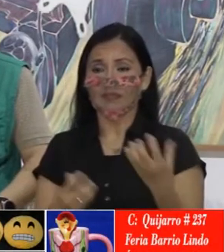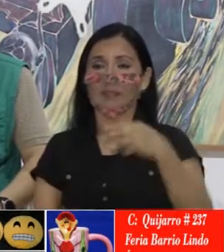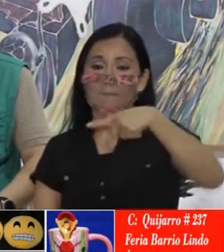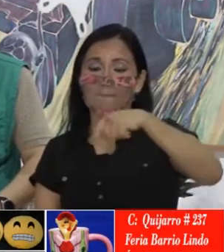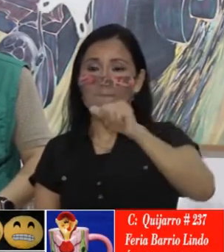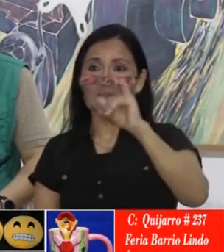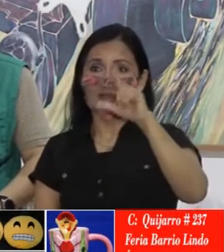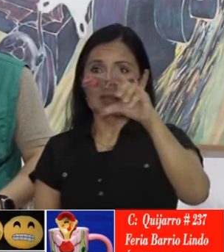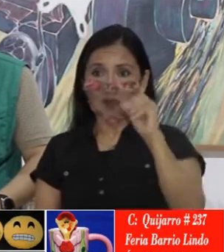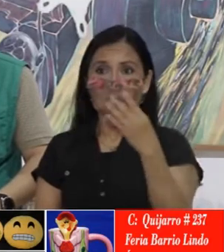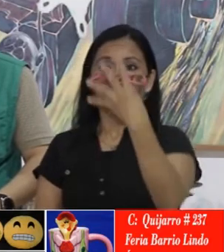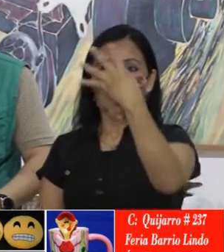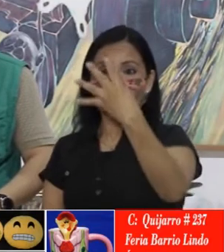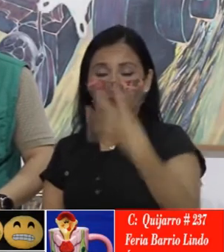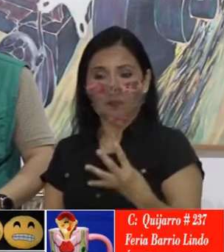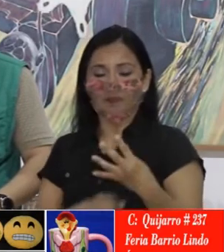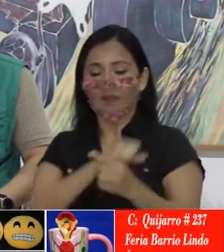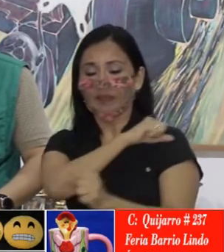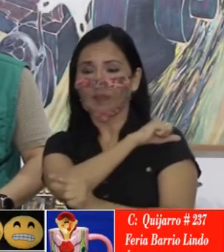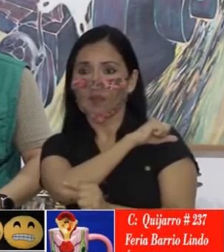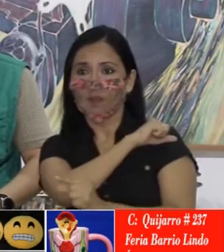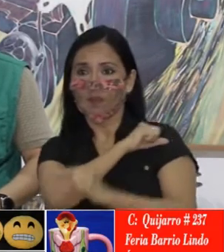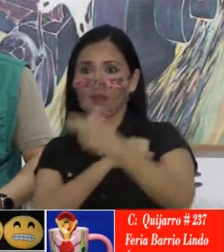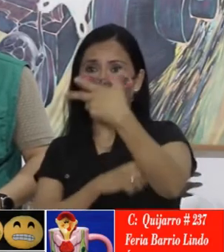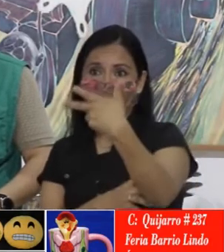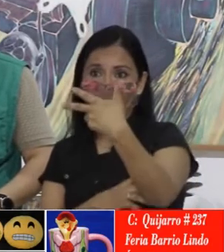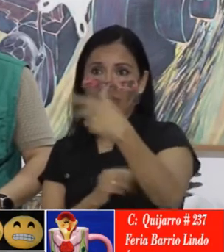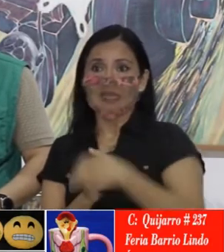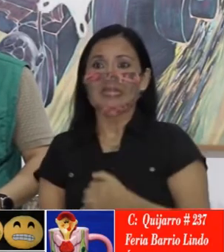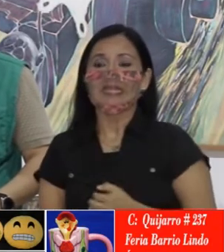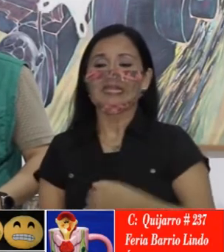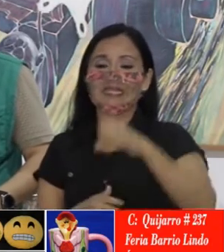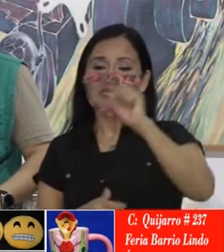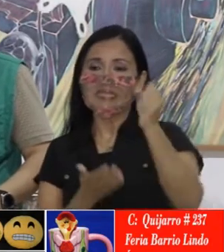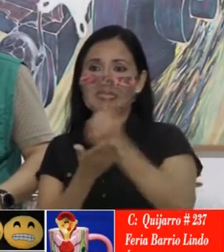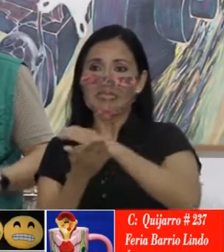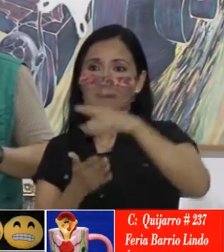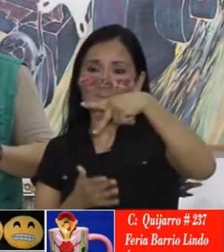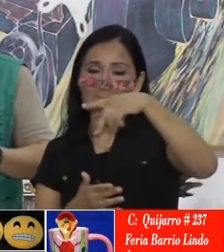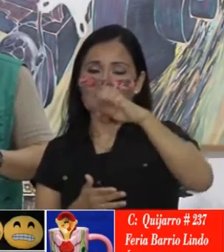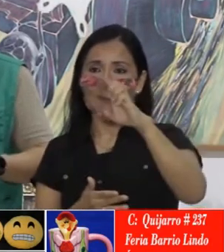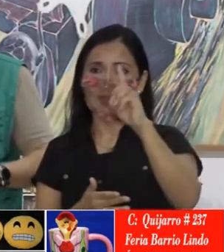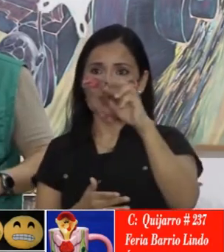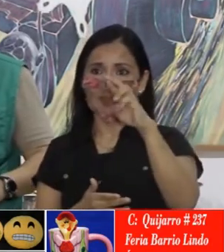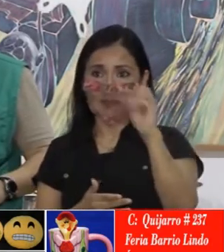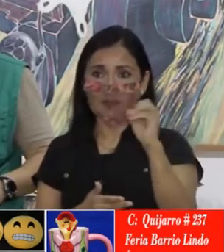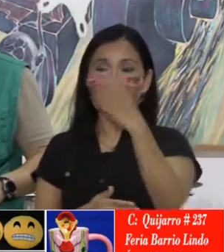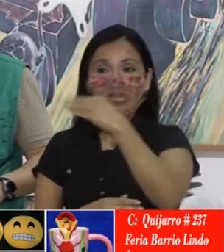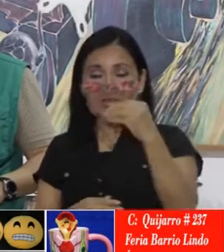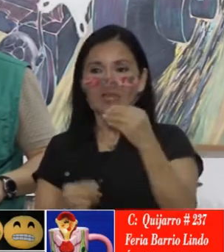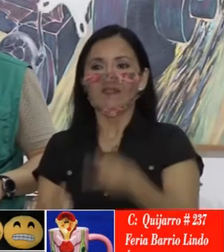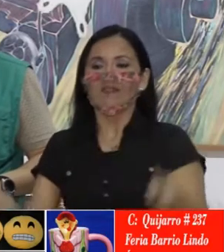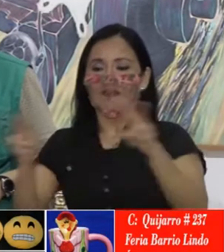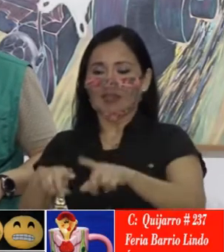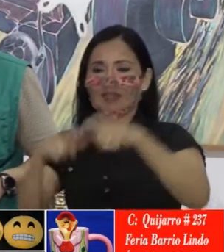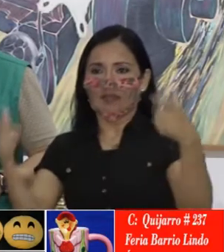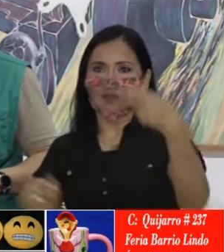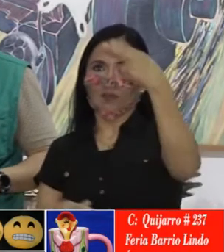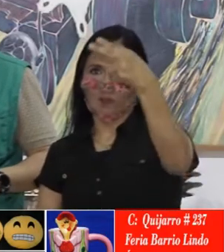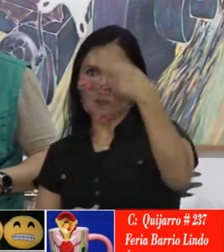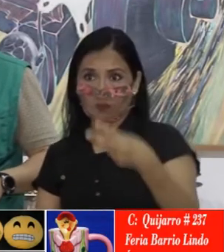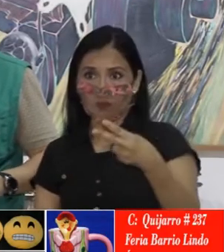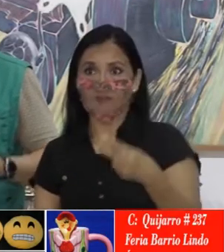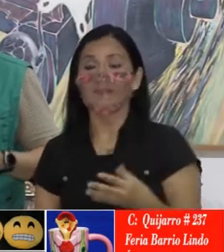4 respectivamente, La Guardia, 3 casos, San Pedro y Valle Grande, 2 casos respectivamente, y